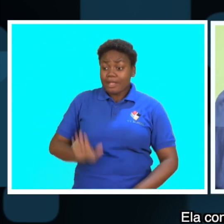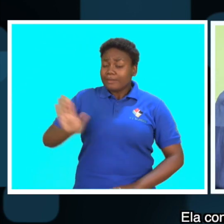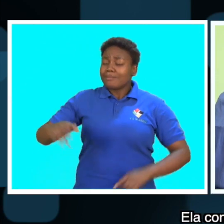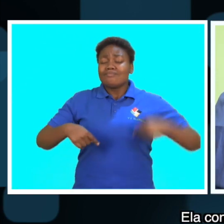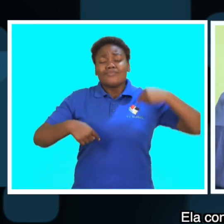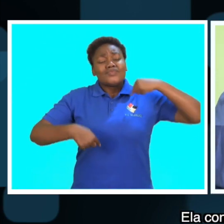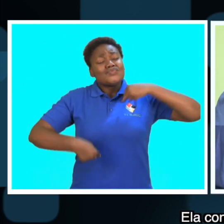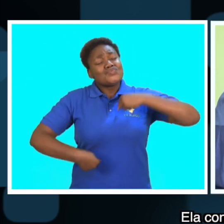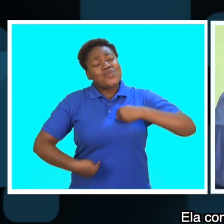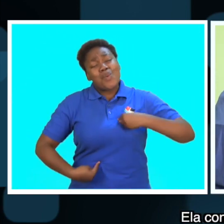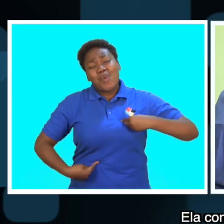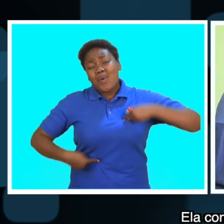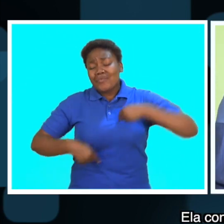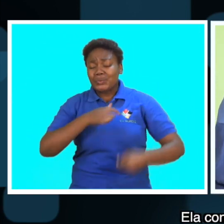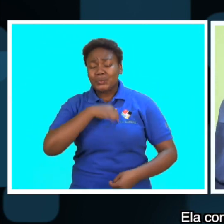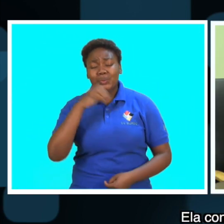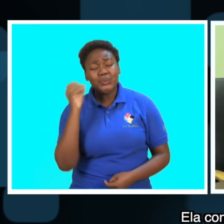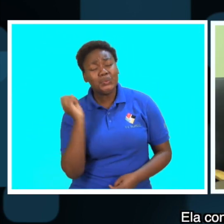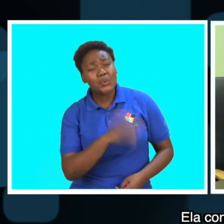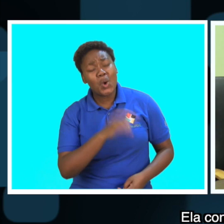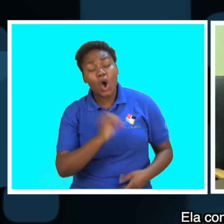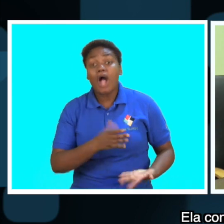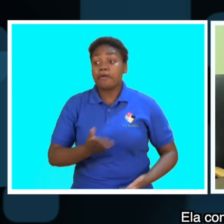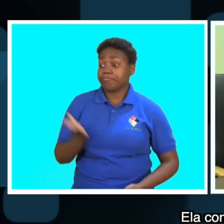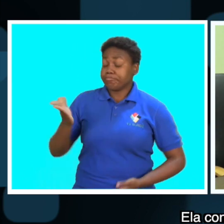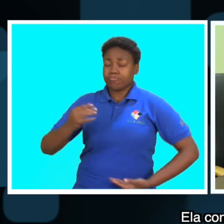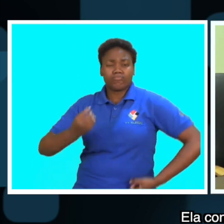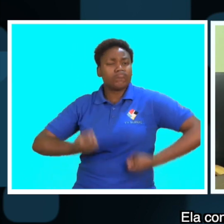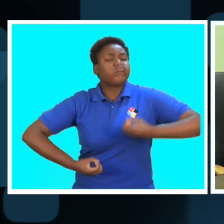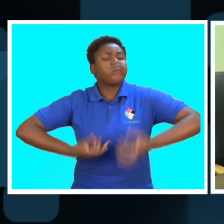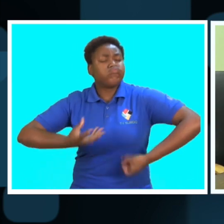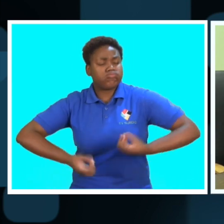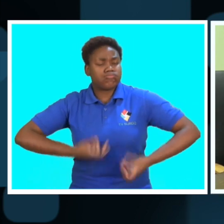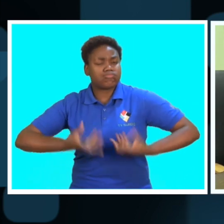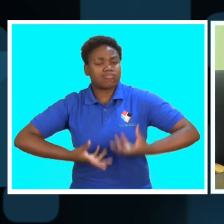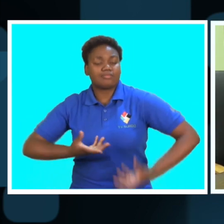com amargura os momentos que vive após a violência.